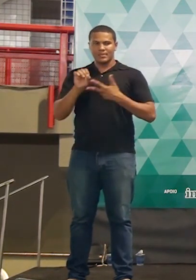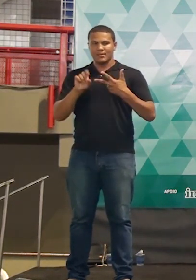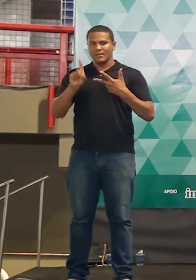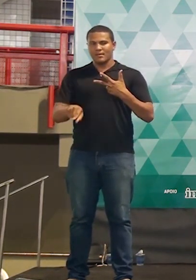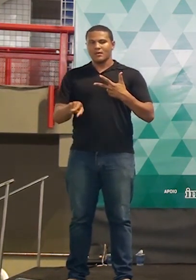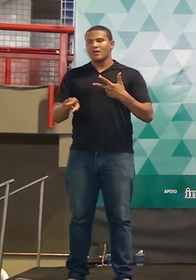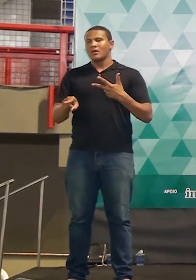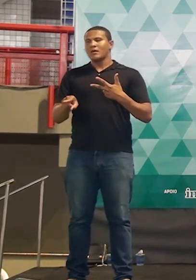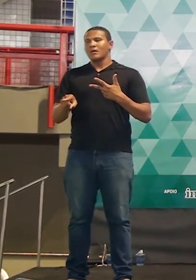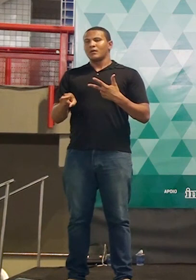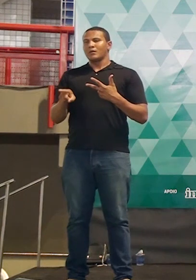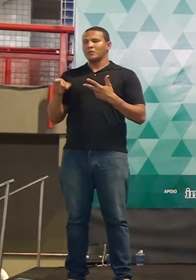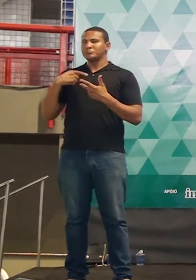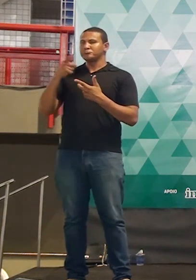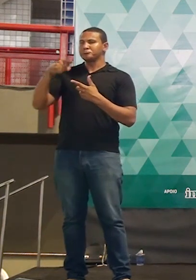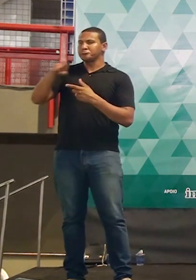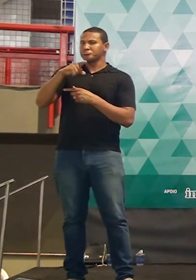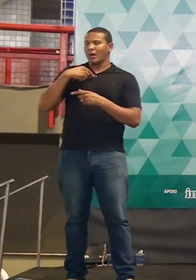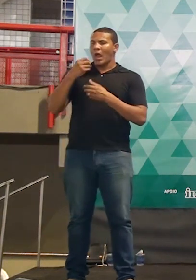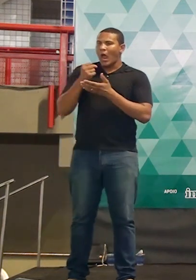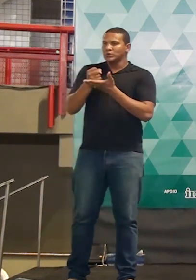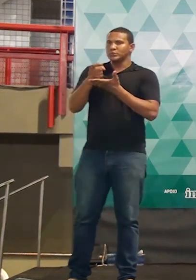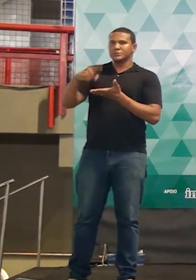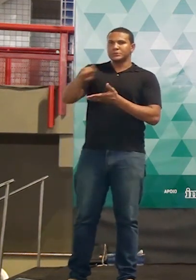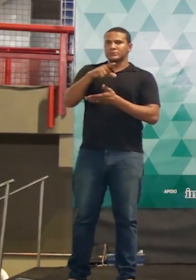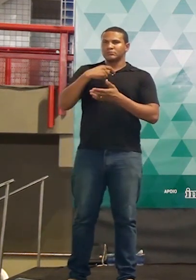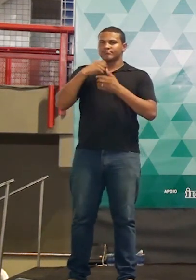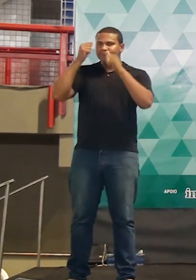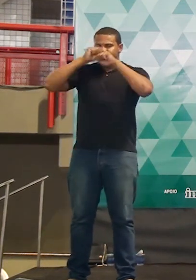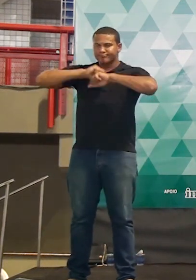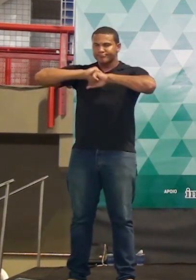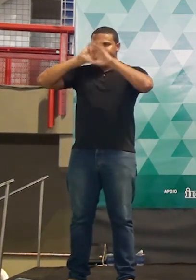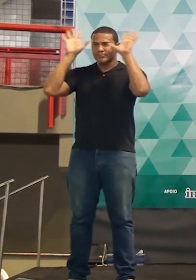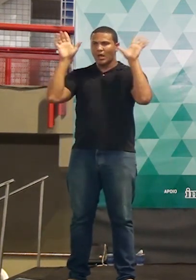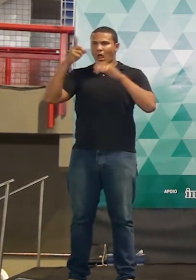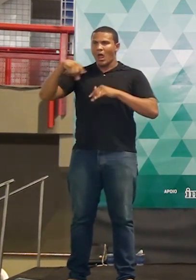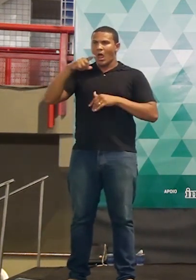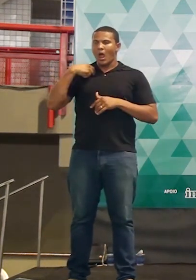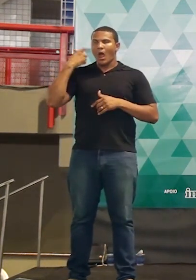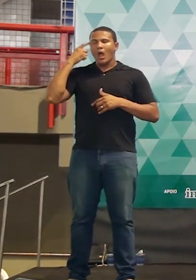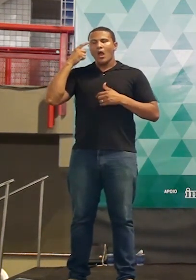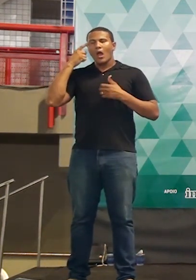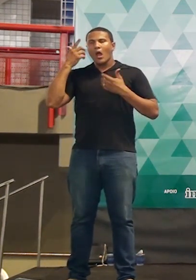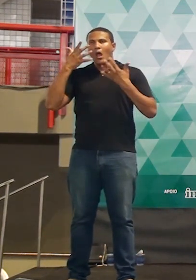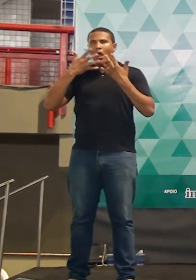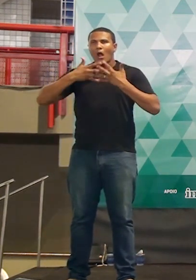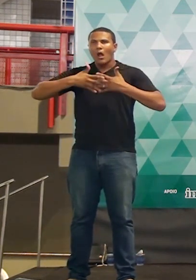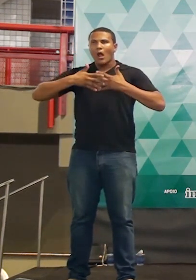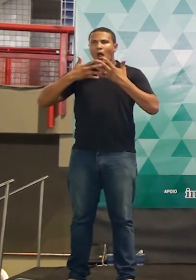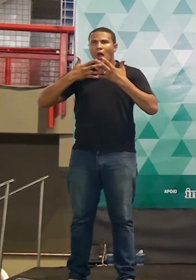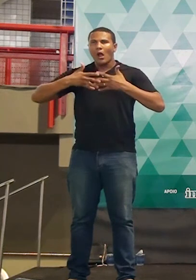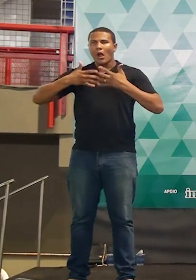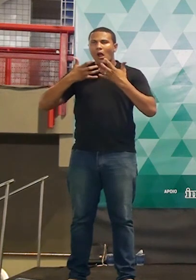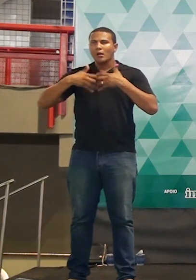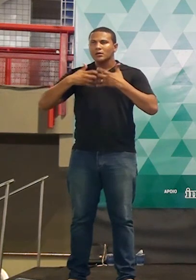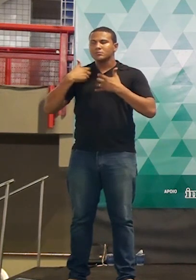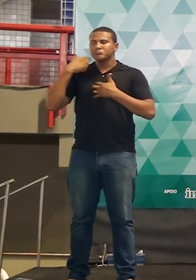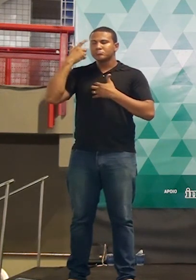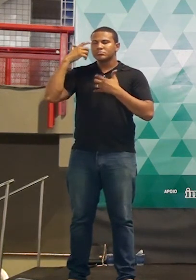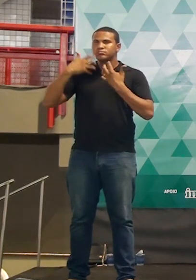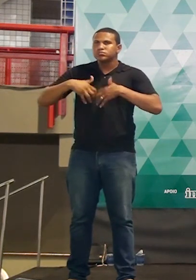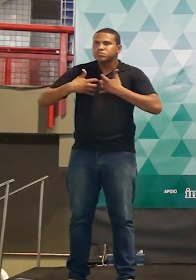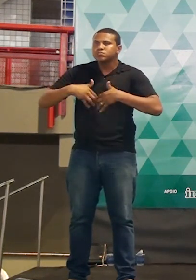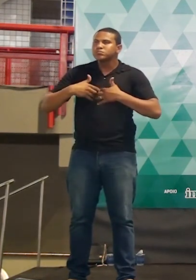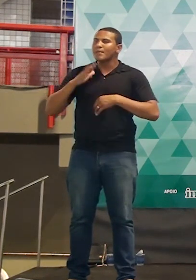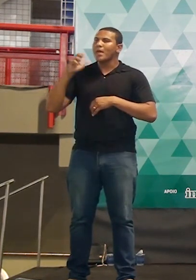ter contribuído para clarear muitas coisas que não estavam. E no processo das nossas aulas, a